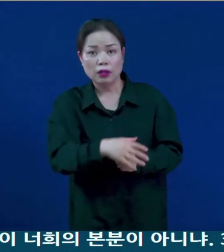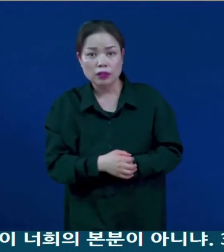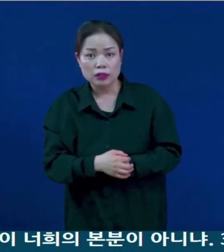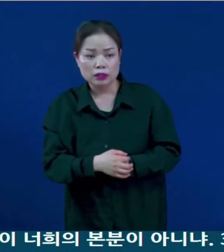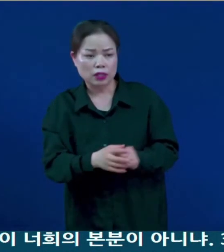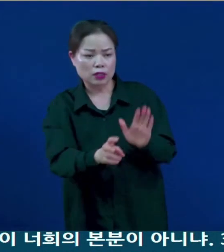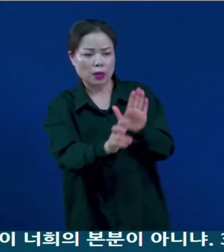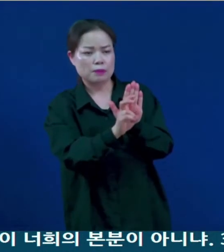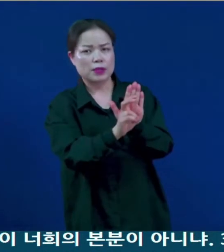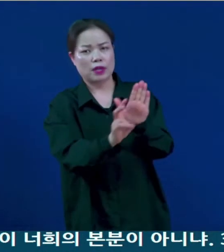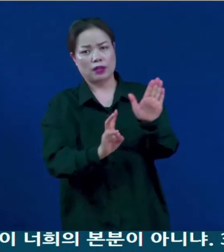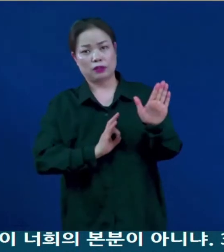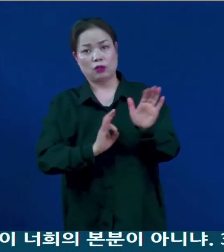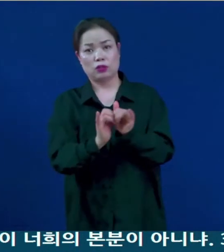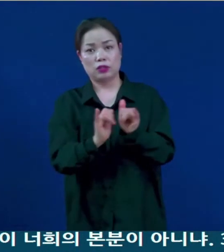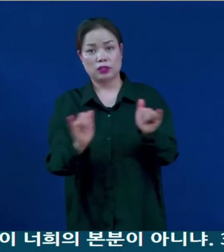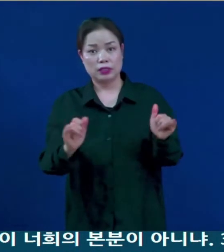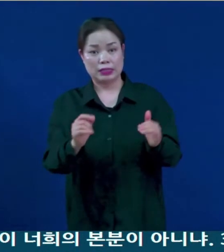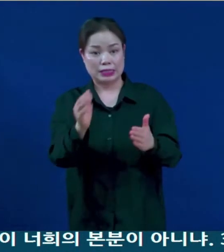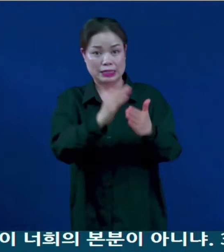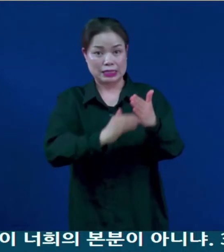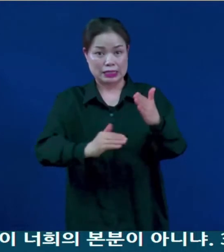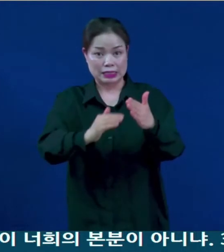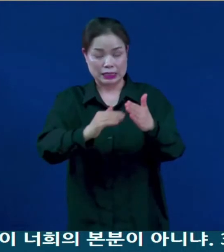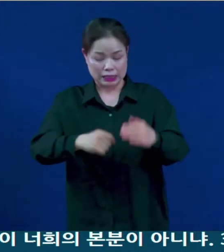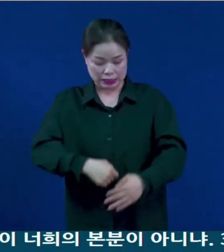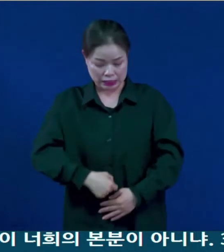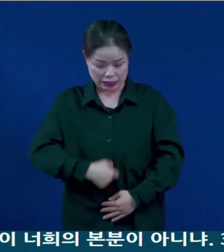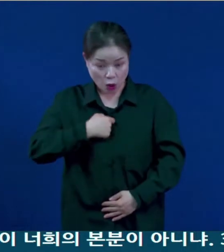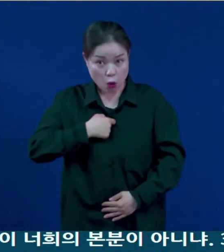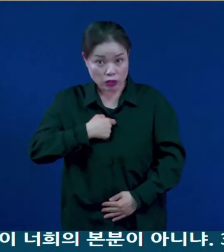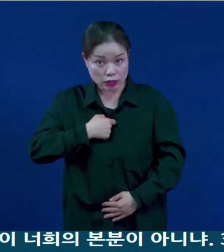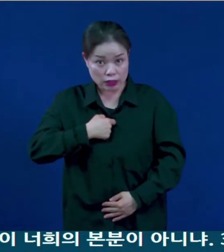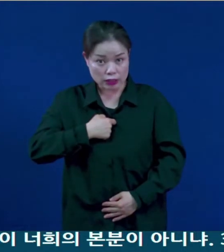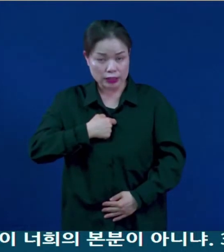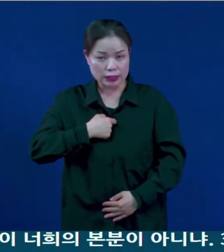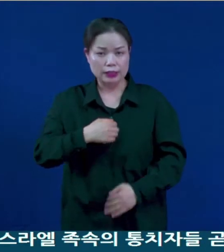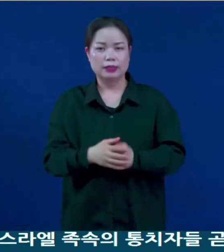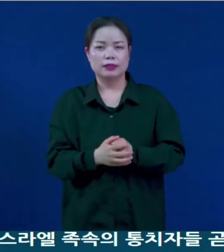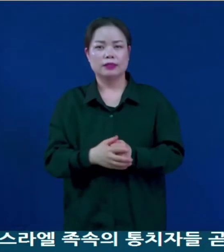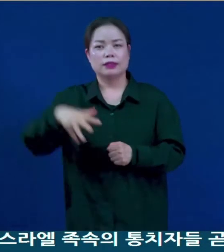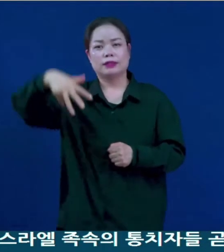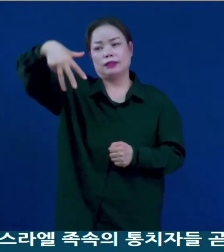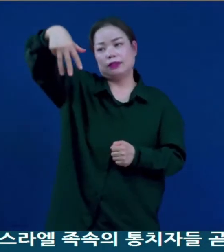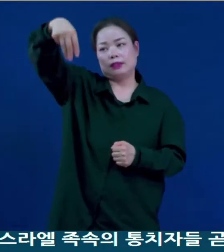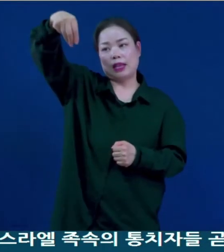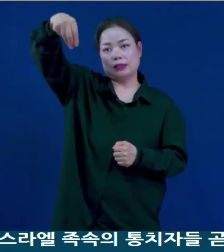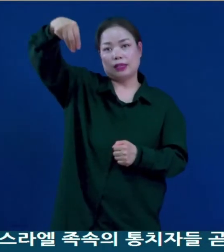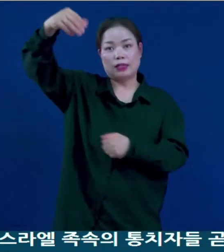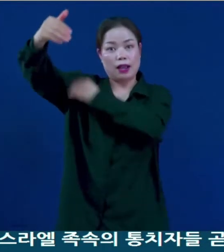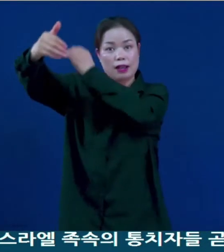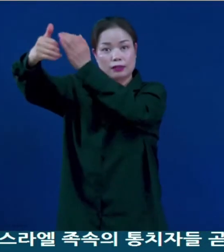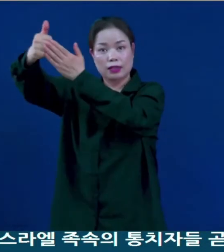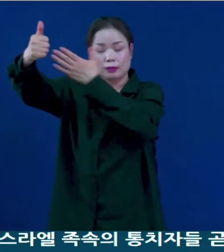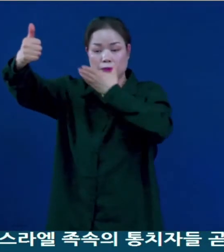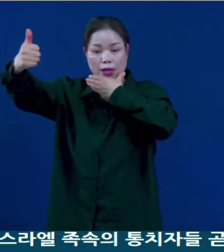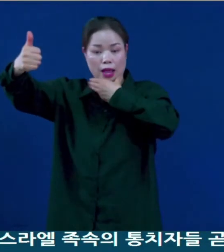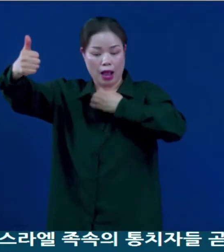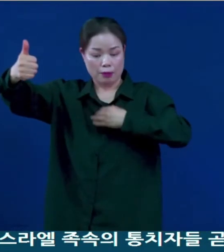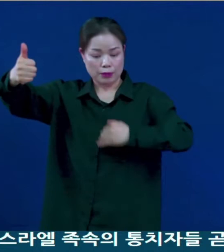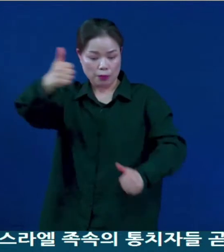여기 미가 선지자가 정의라고 하는 말은 아까 창세기에서 하나님이